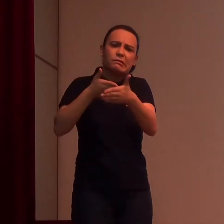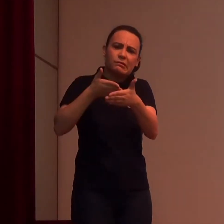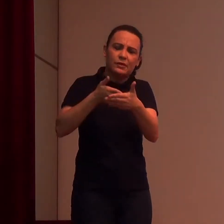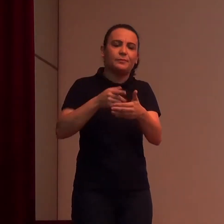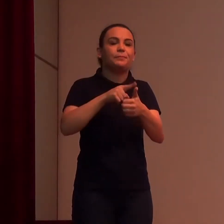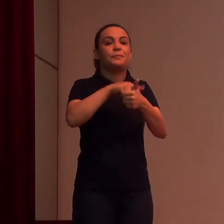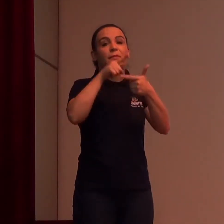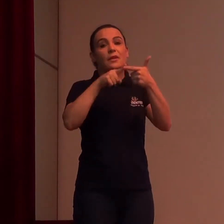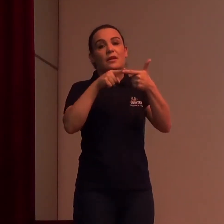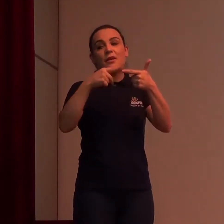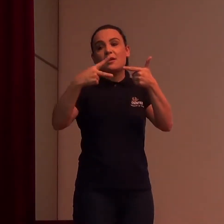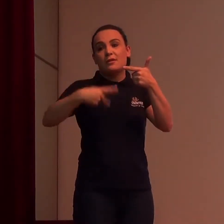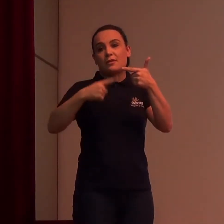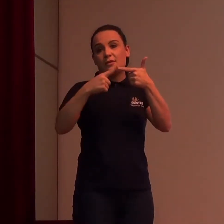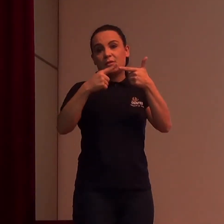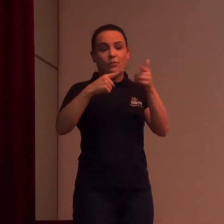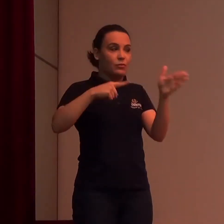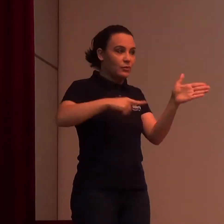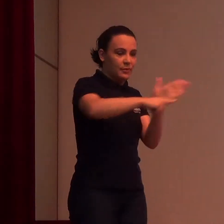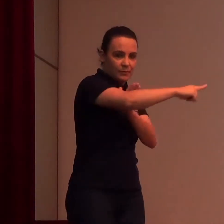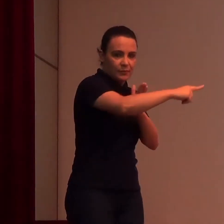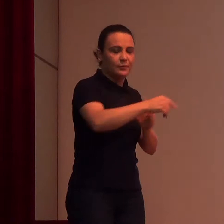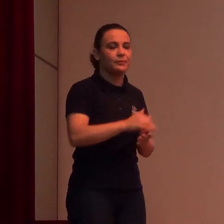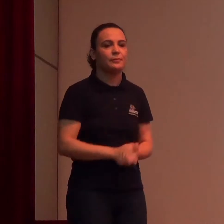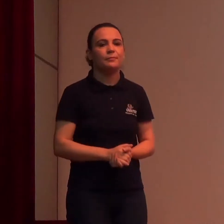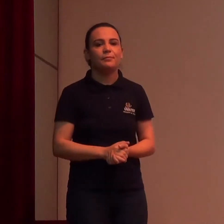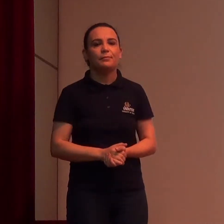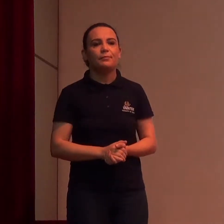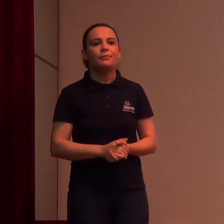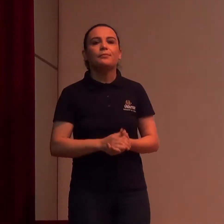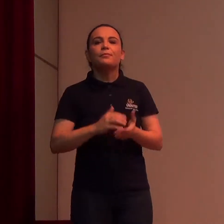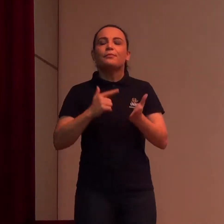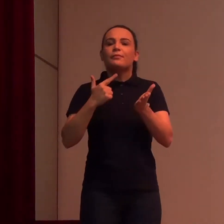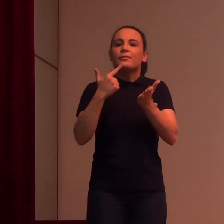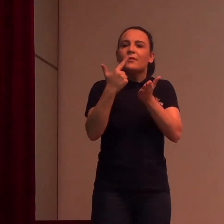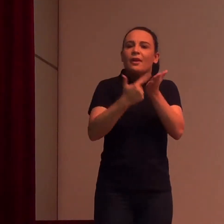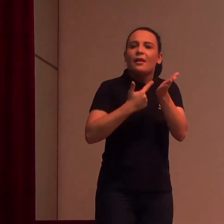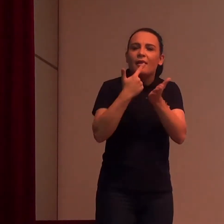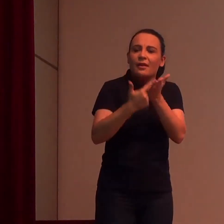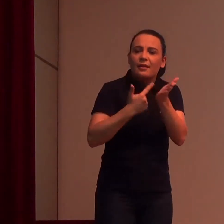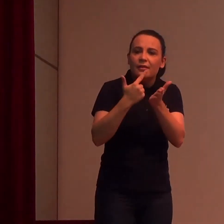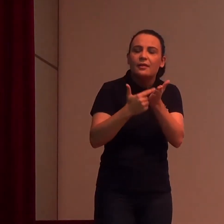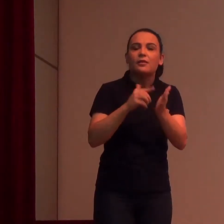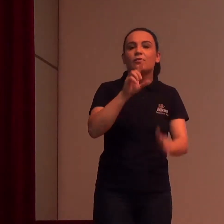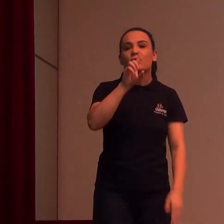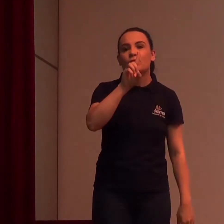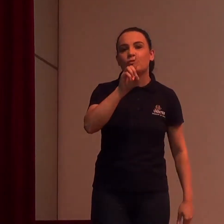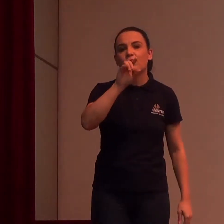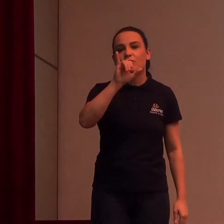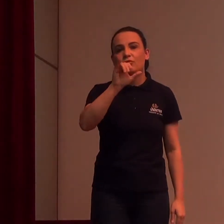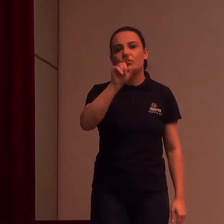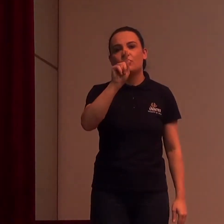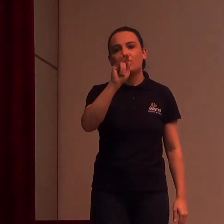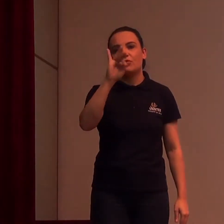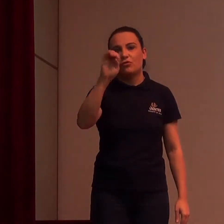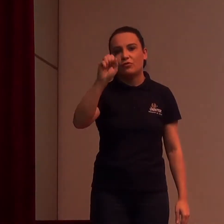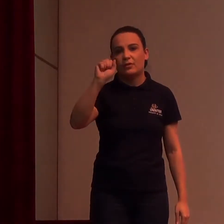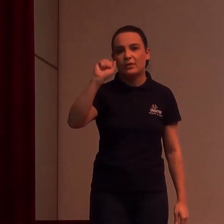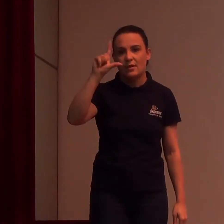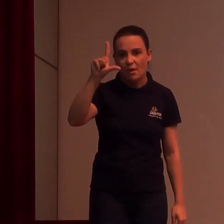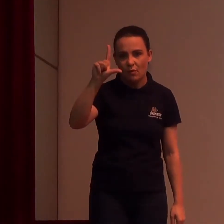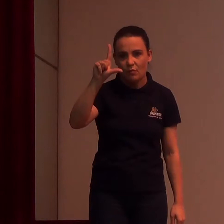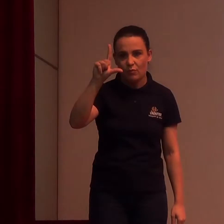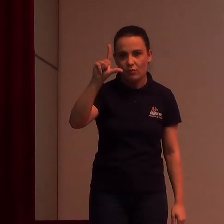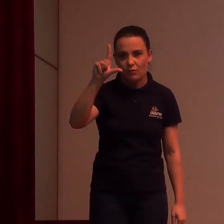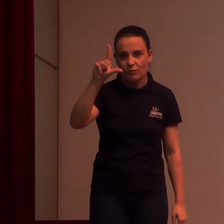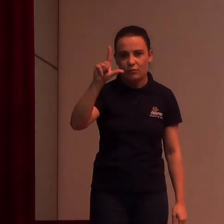é, o livro digital, por exemplo, como ocorre aqueles que a gente compra, eu vou ter que falar o nome da